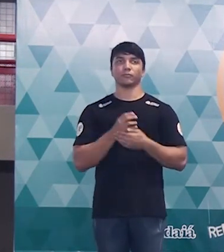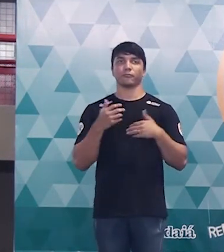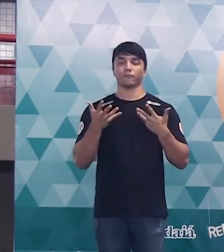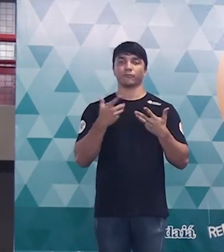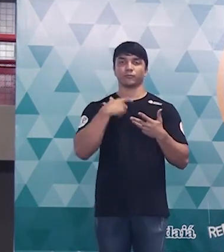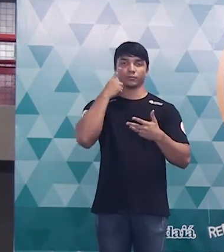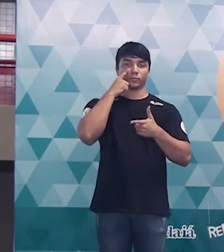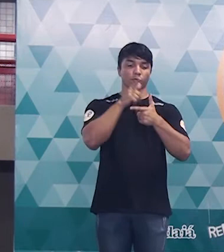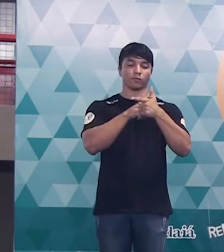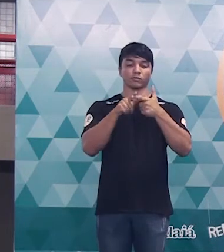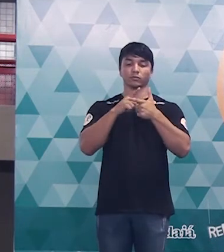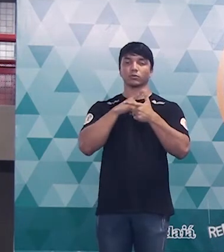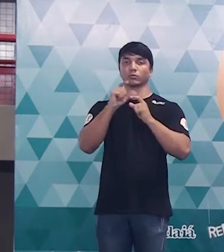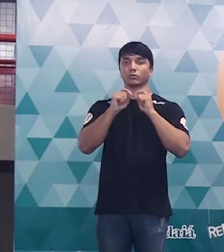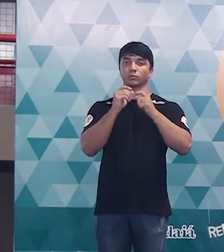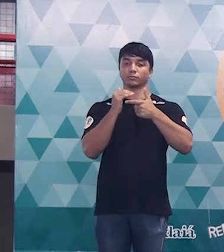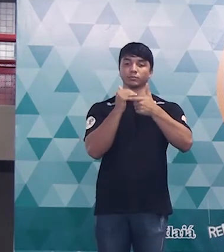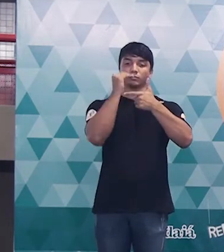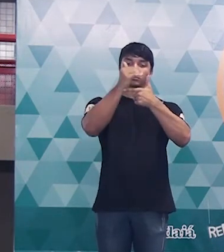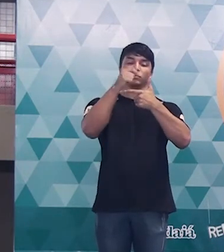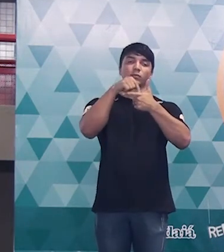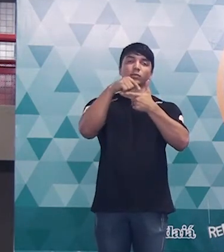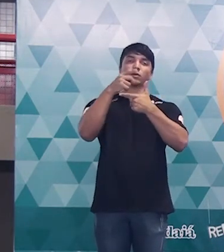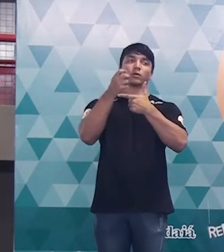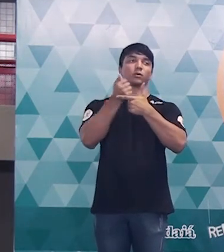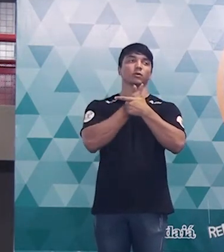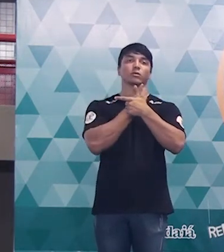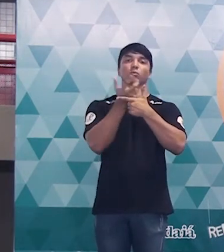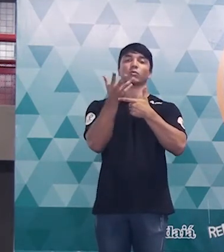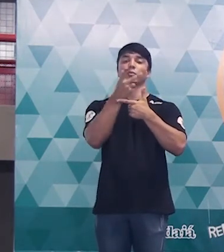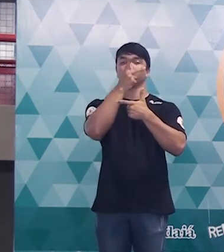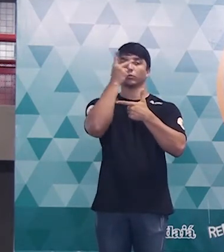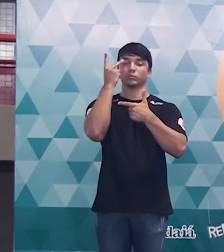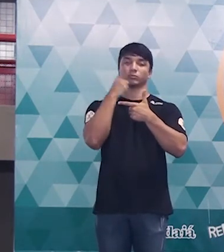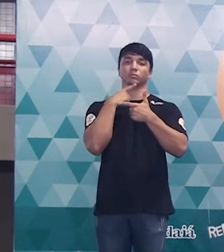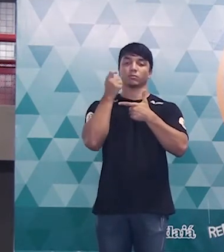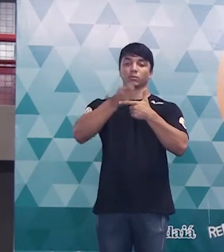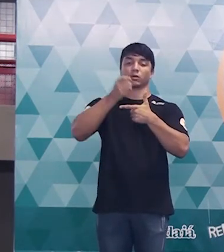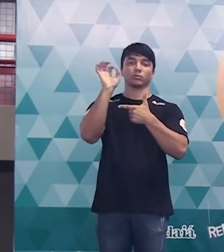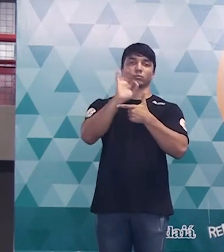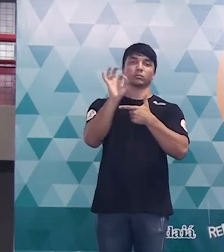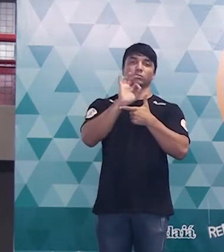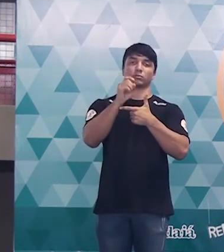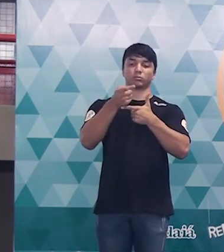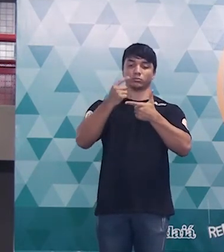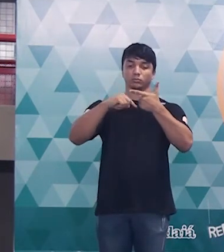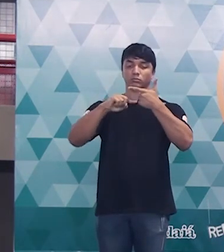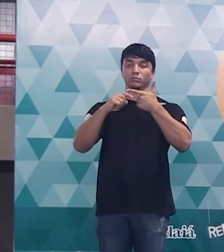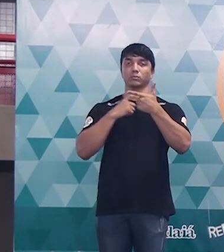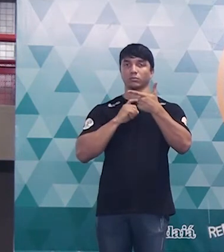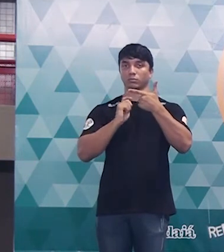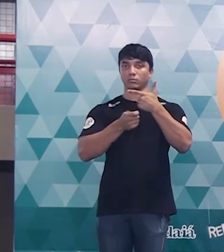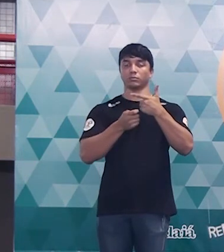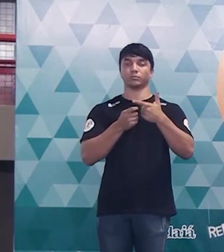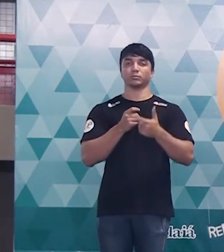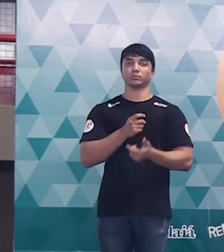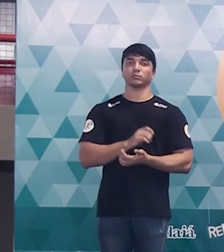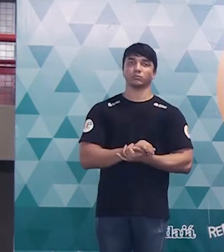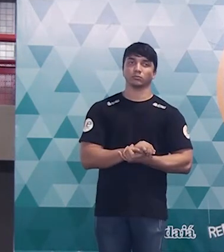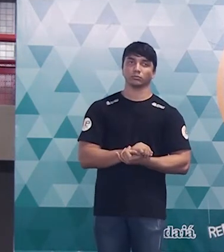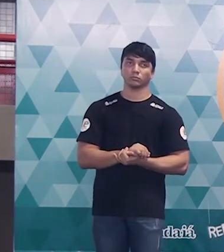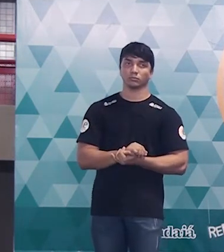Então a fração vai ter, em cima vai ser o público não pagante e embaixo público